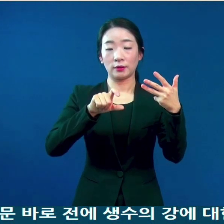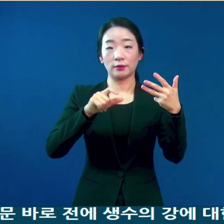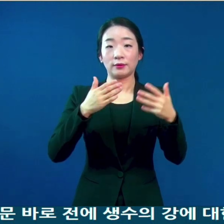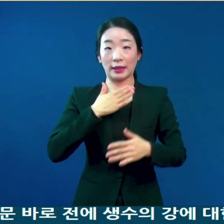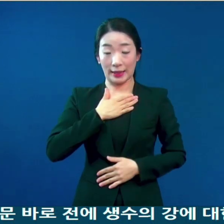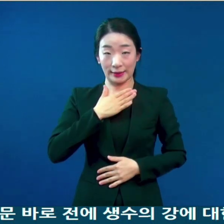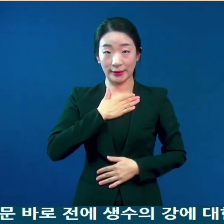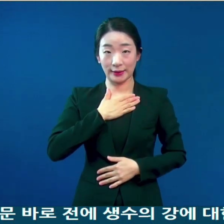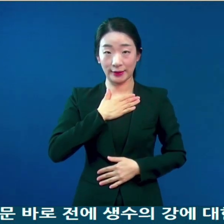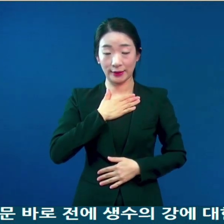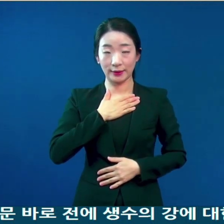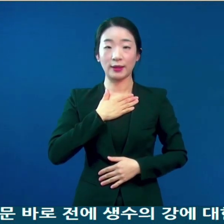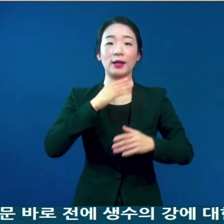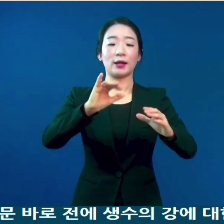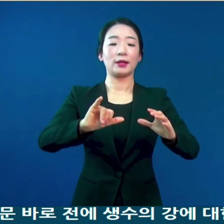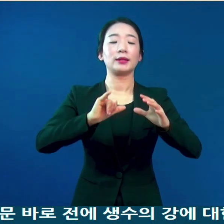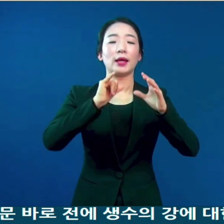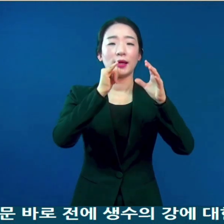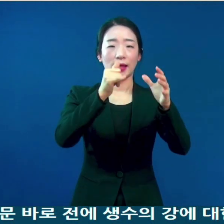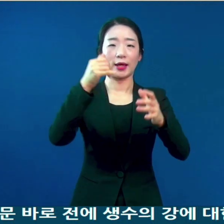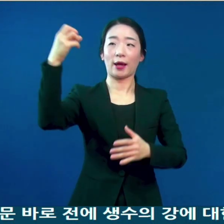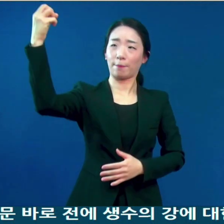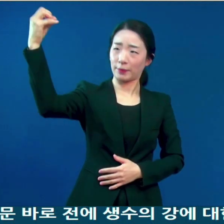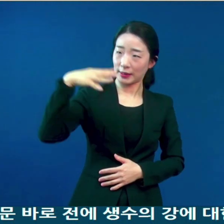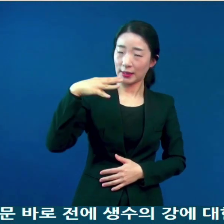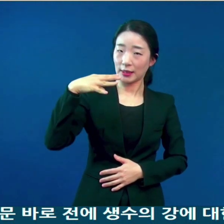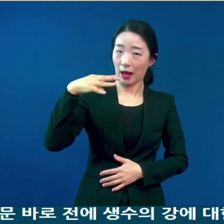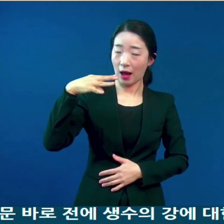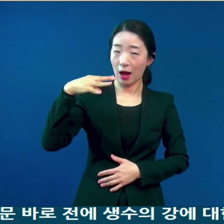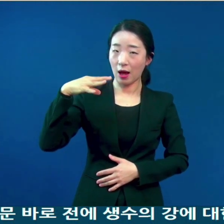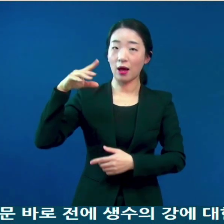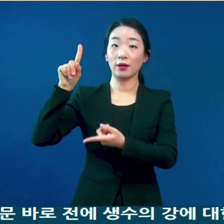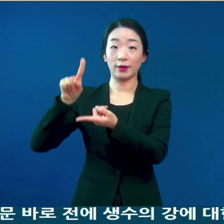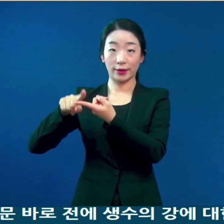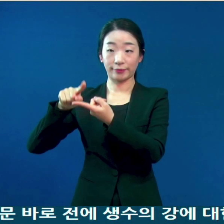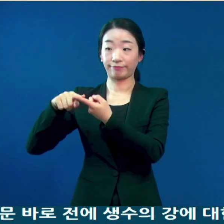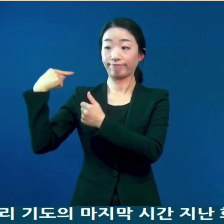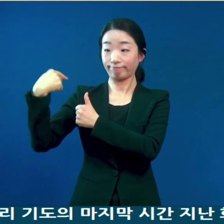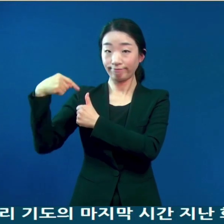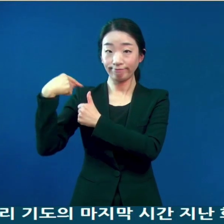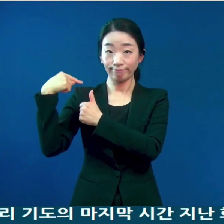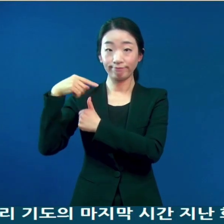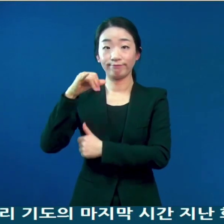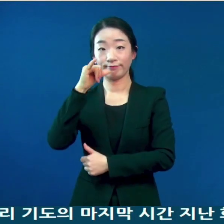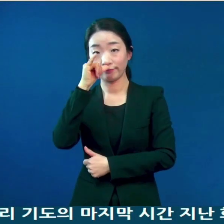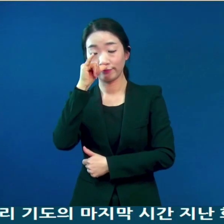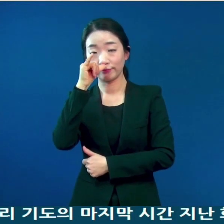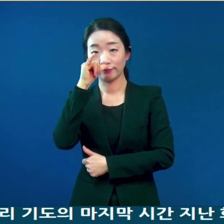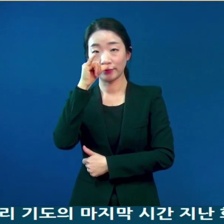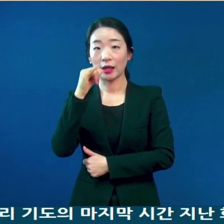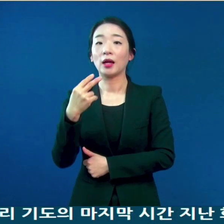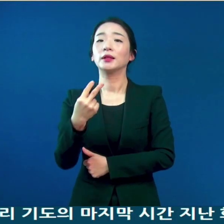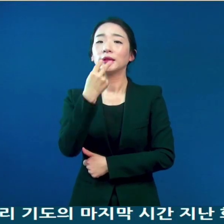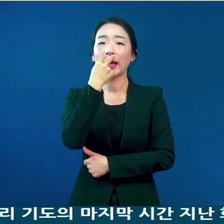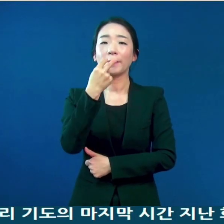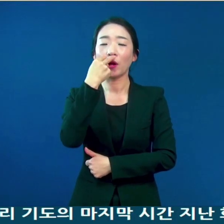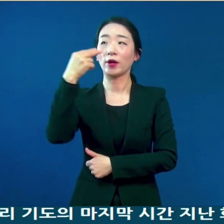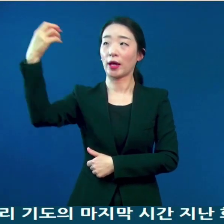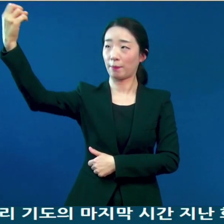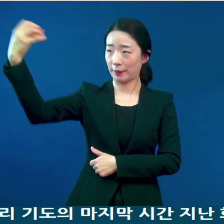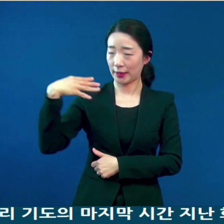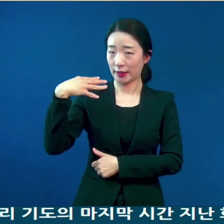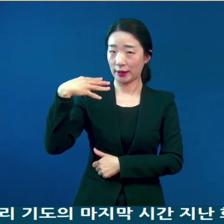나는 세상의 빛이다. 빛에 관한 가르침이 나옵니다. 생명의 빛이죠.